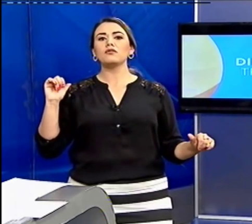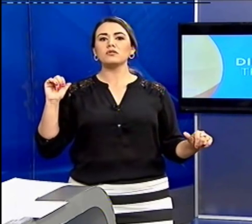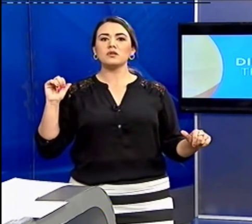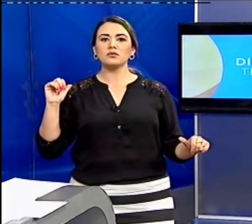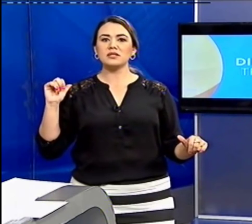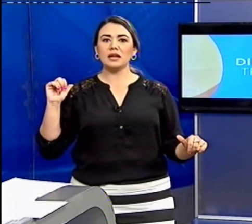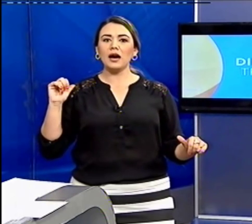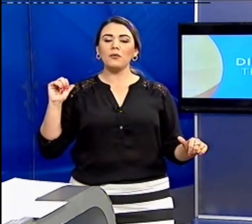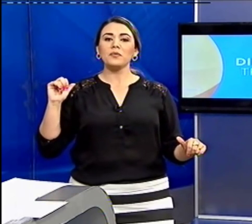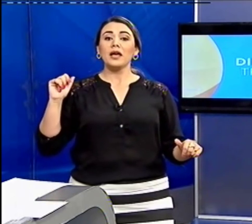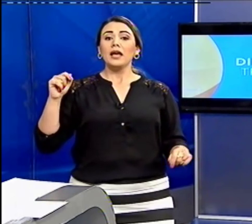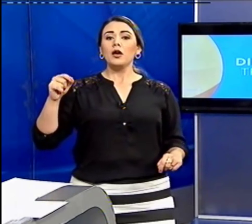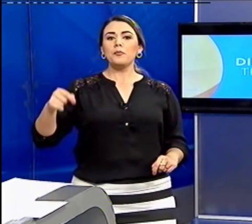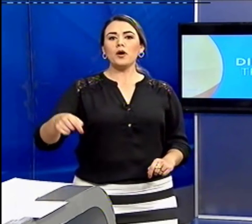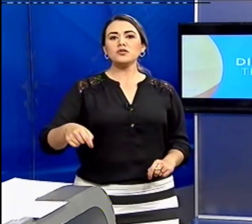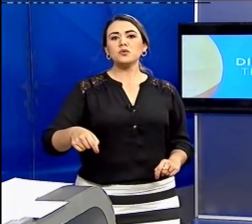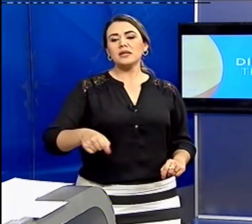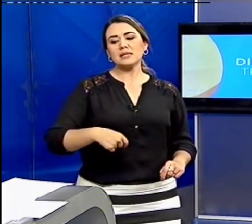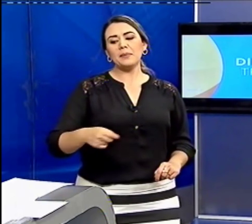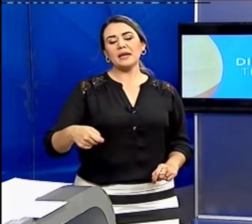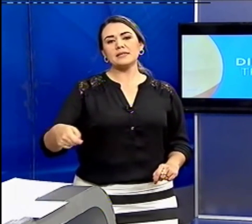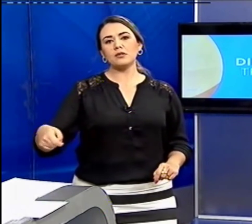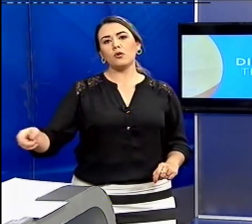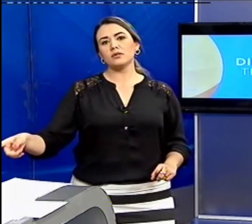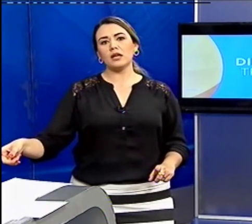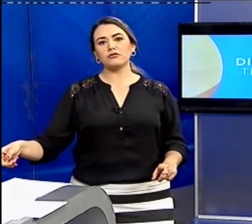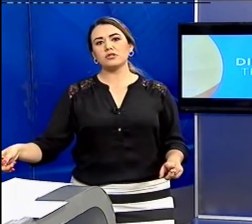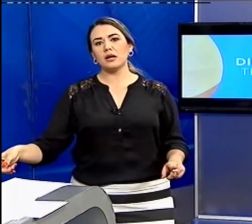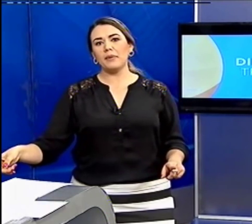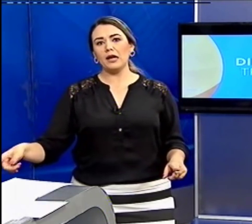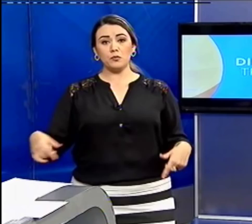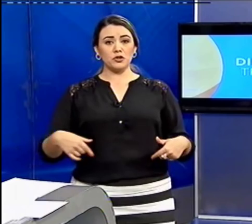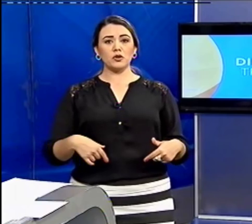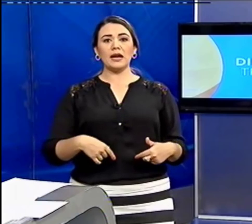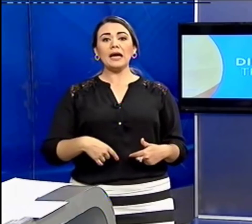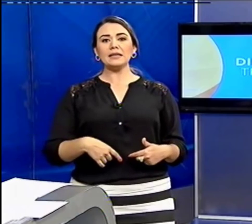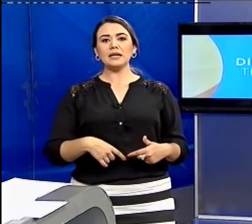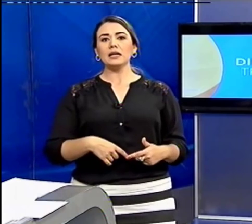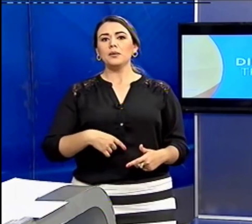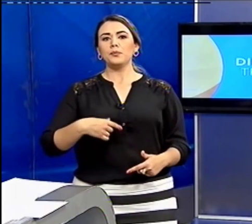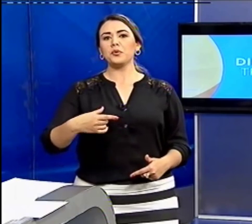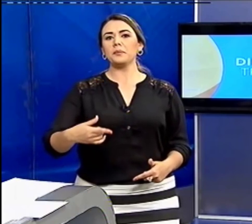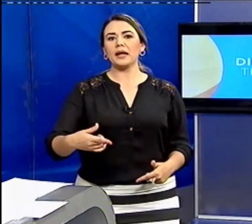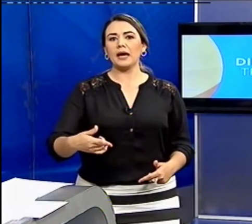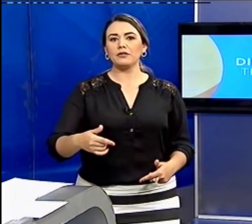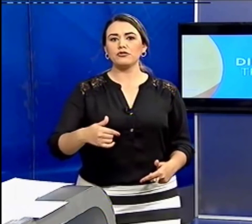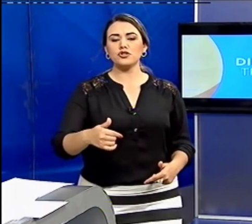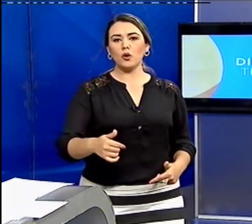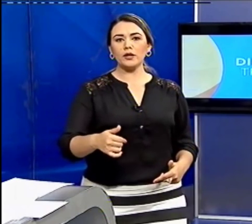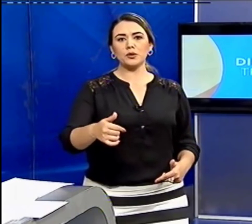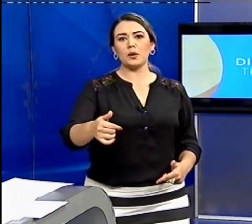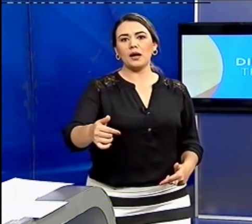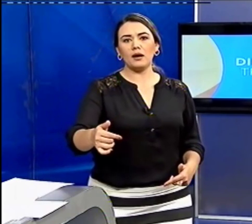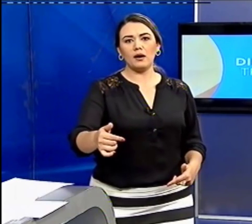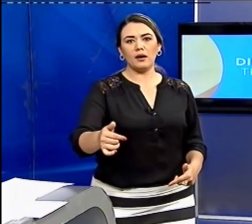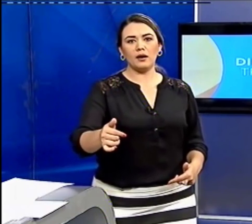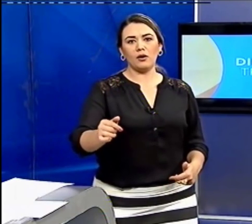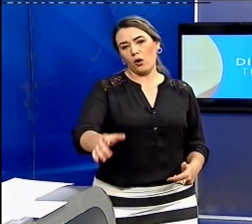Revolução Industrial, eu posso estabelecer no contrato de trabalho uma jornada para o empregado de